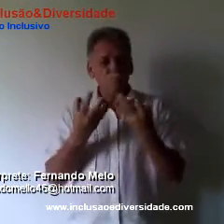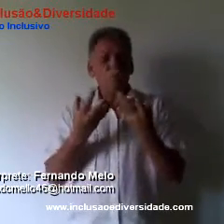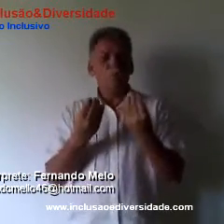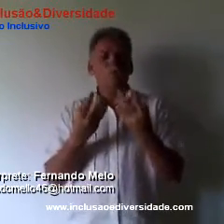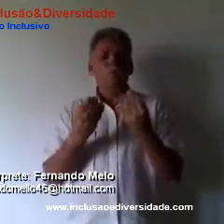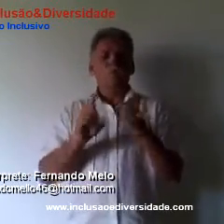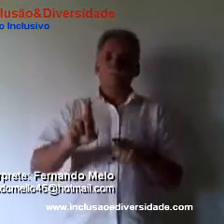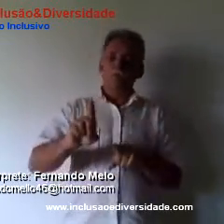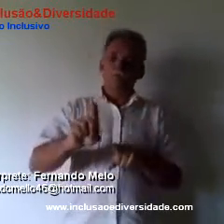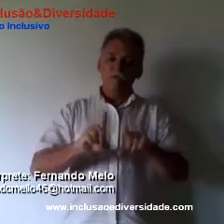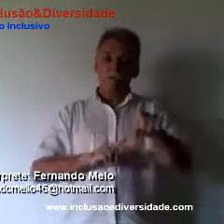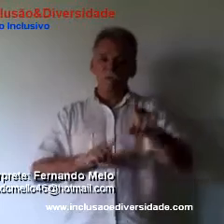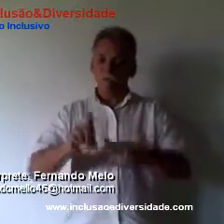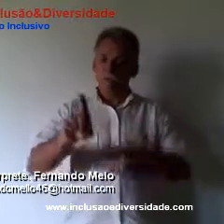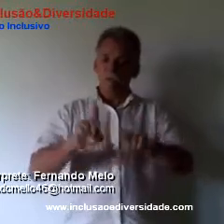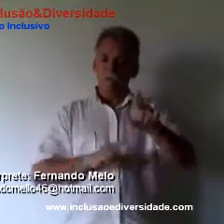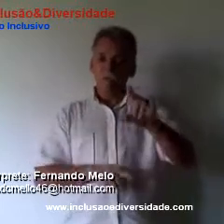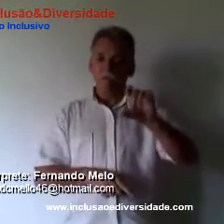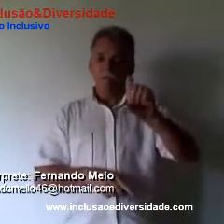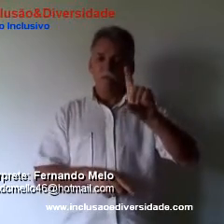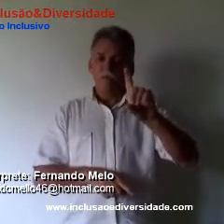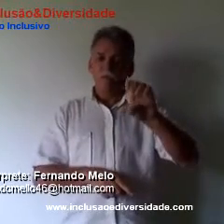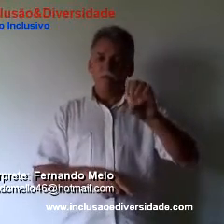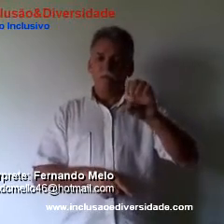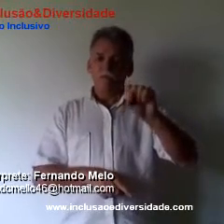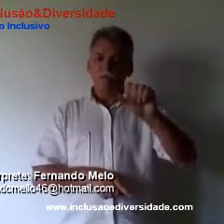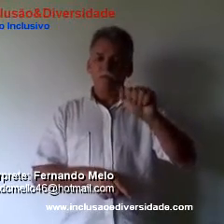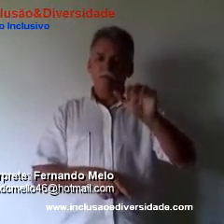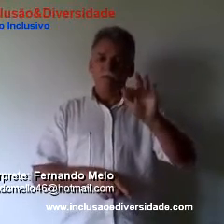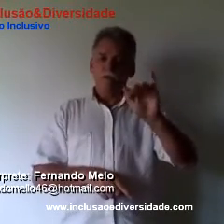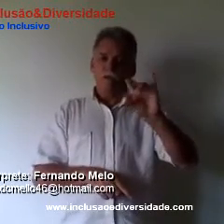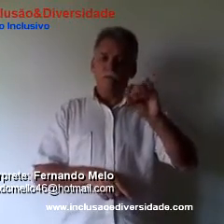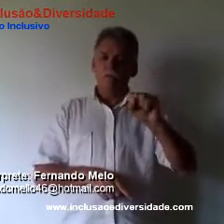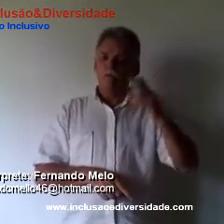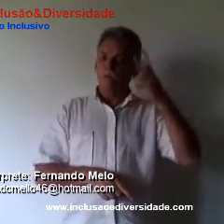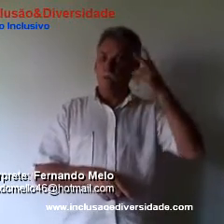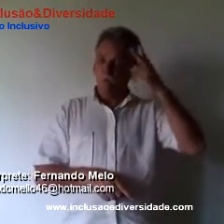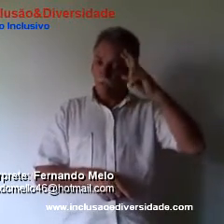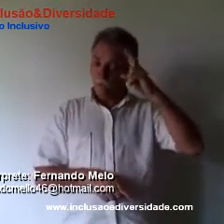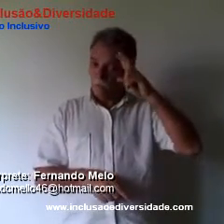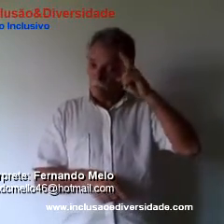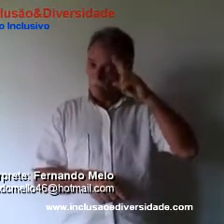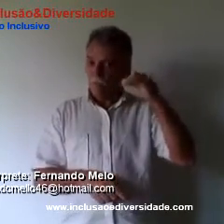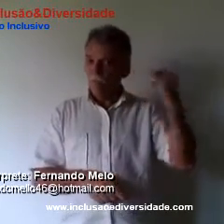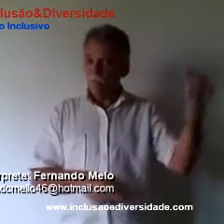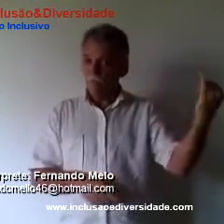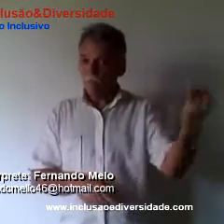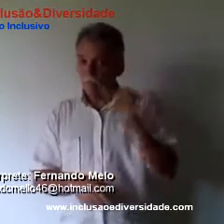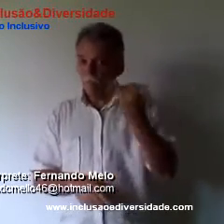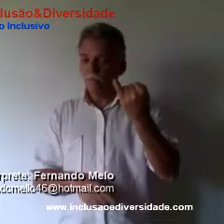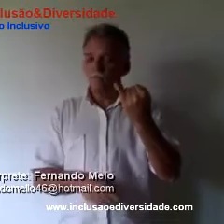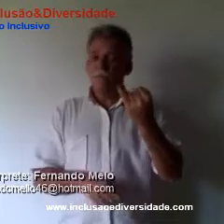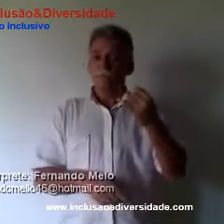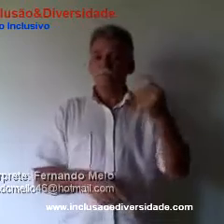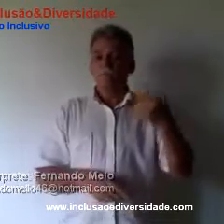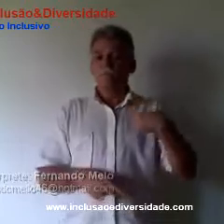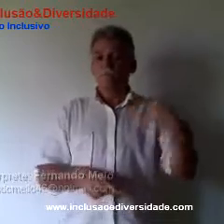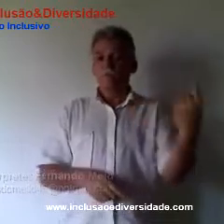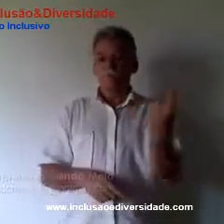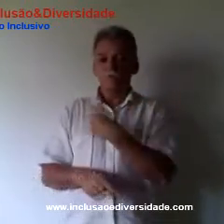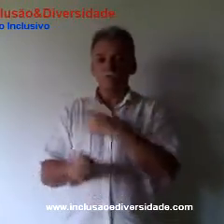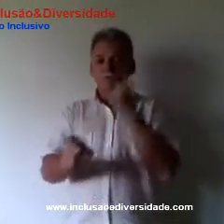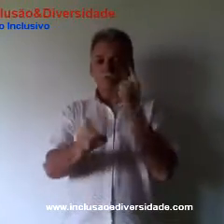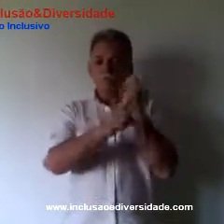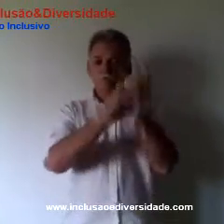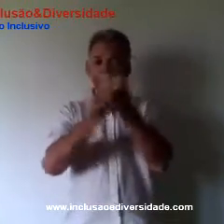desafios. A gente tem uma convenção que também é importante lembrar, Alexandre, que foi um dos momentos